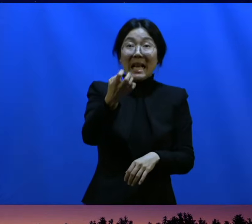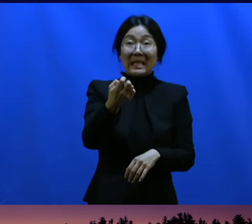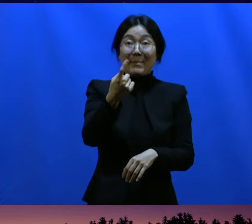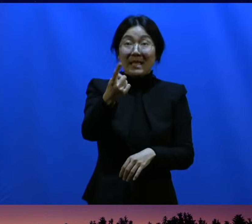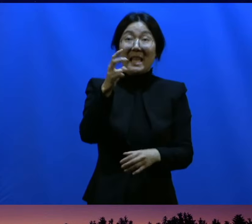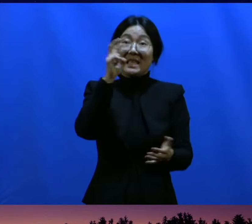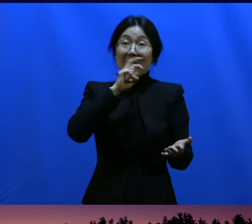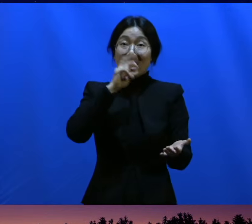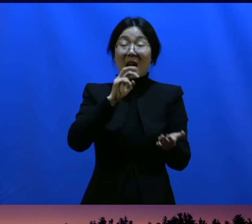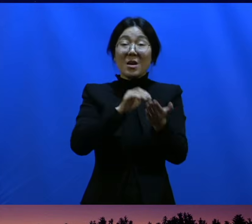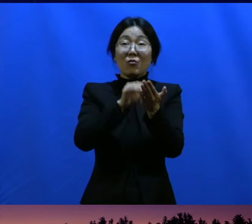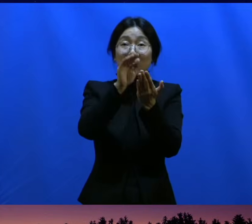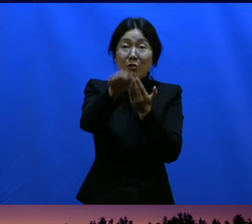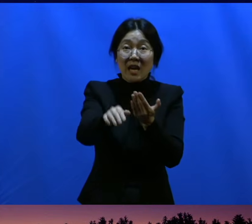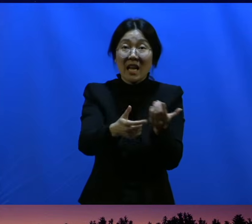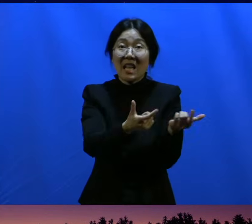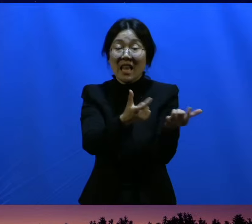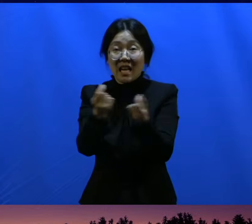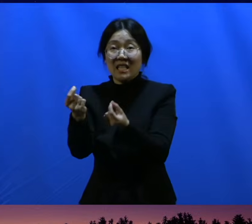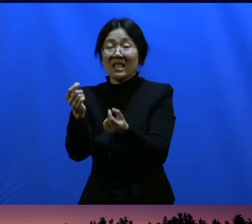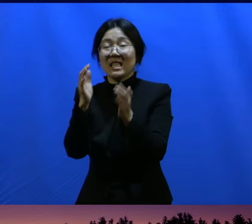기도하겠습니다.